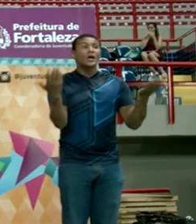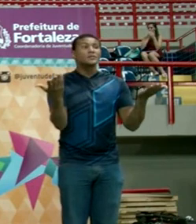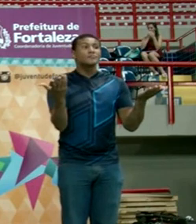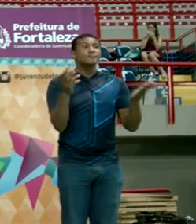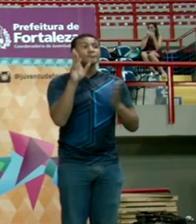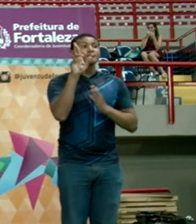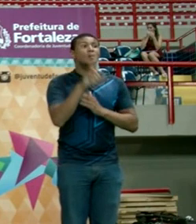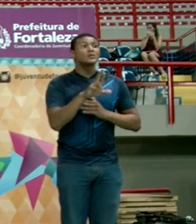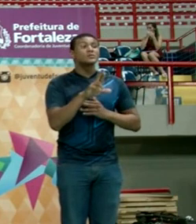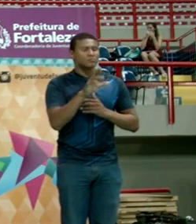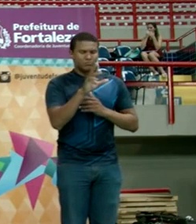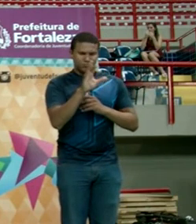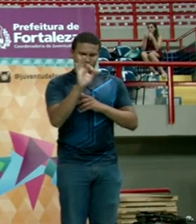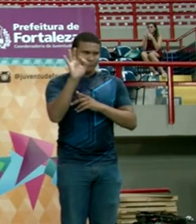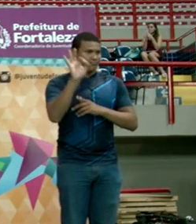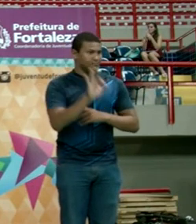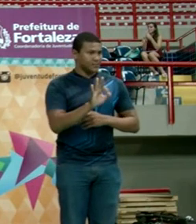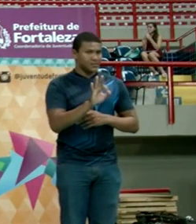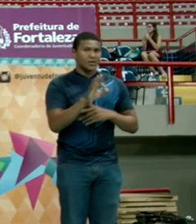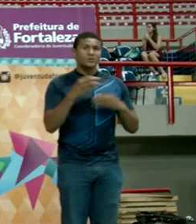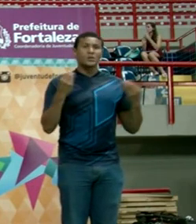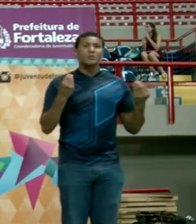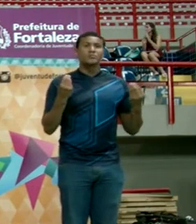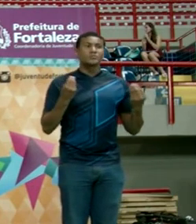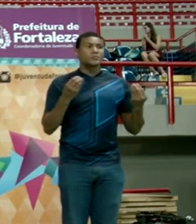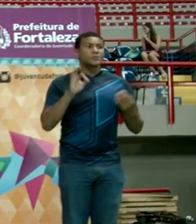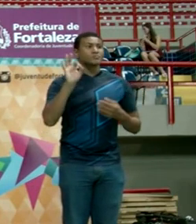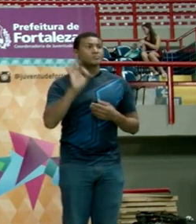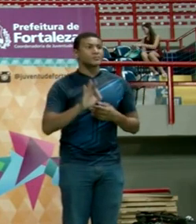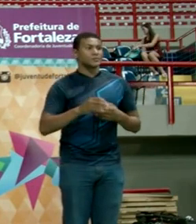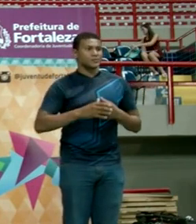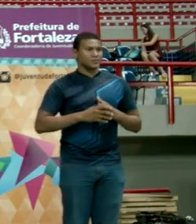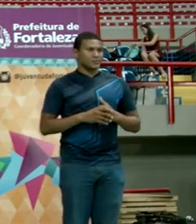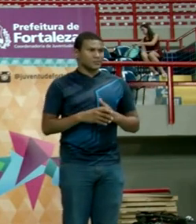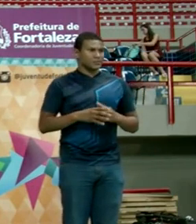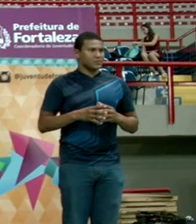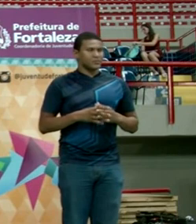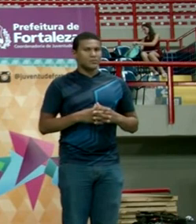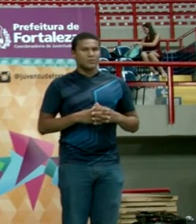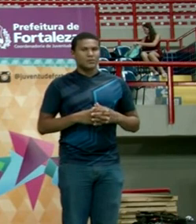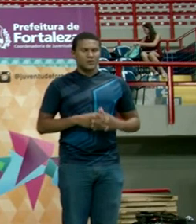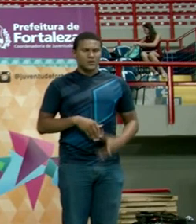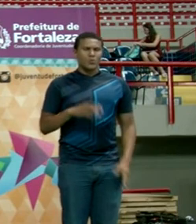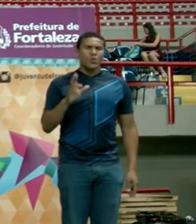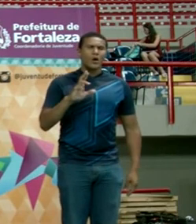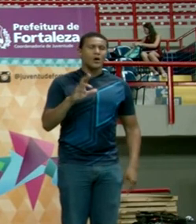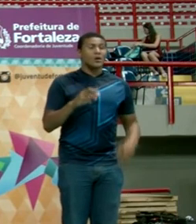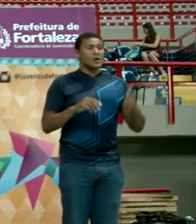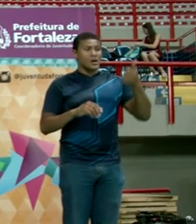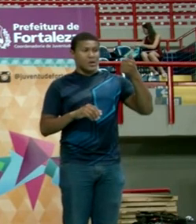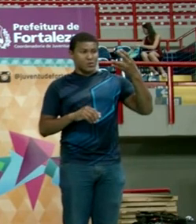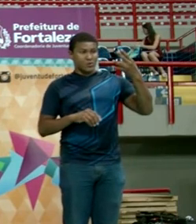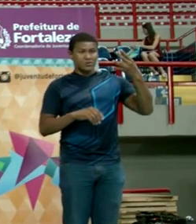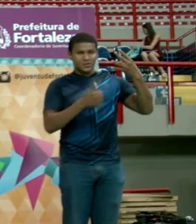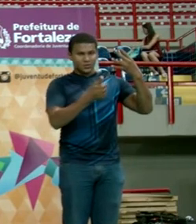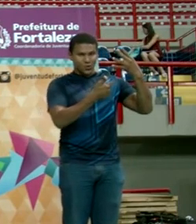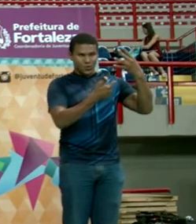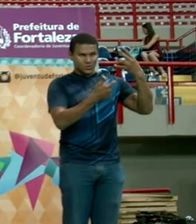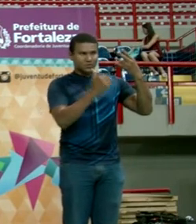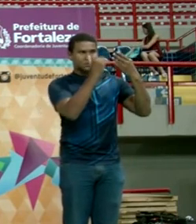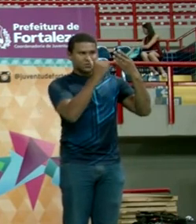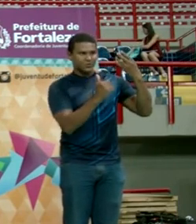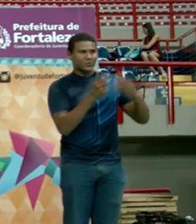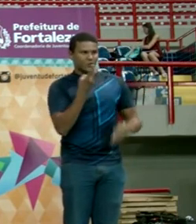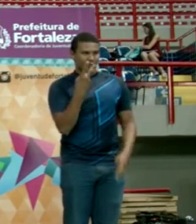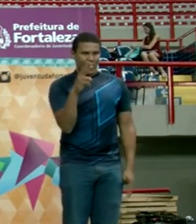14 para 12, reduziu quantos reais no custo? Quantos reais? 2. E a